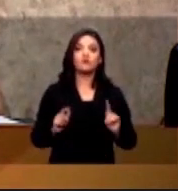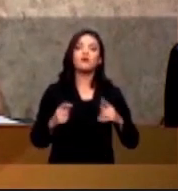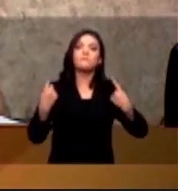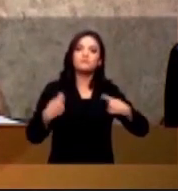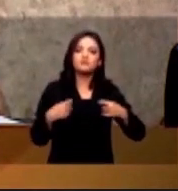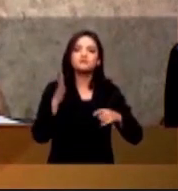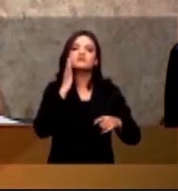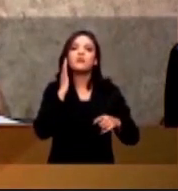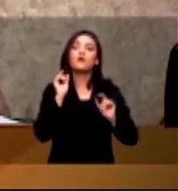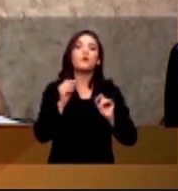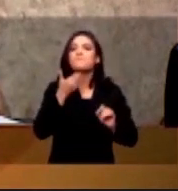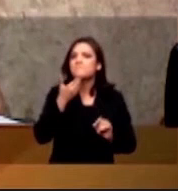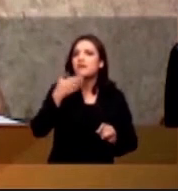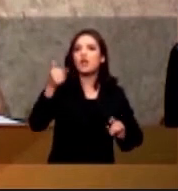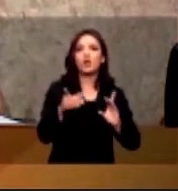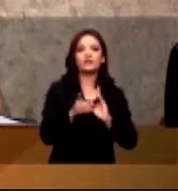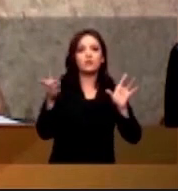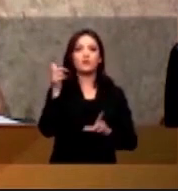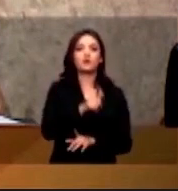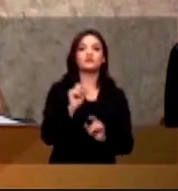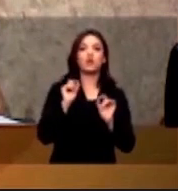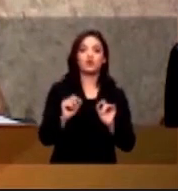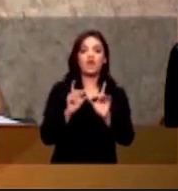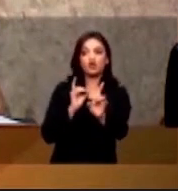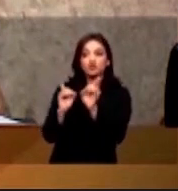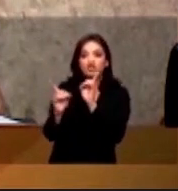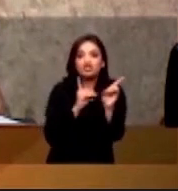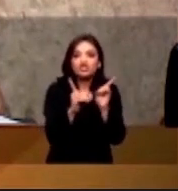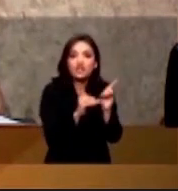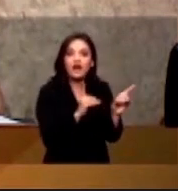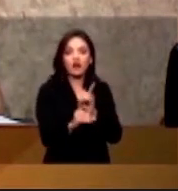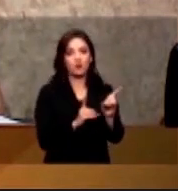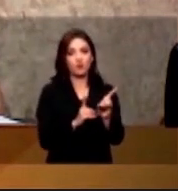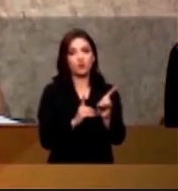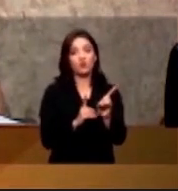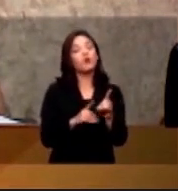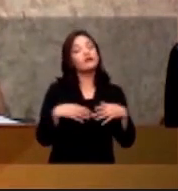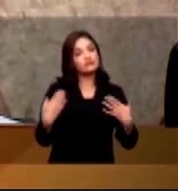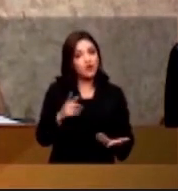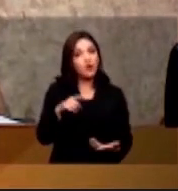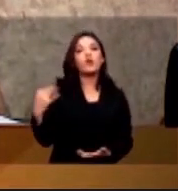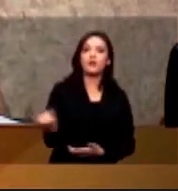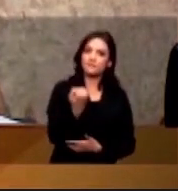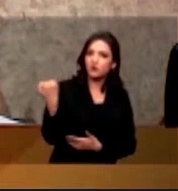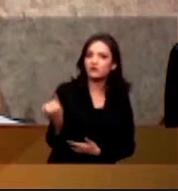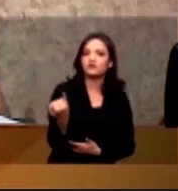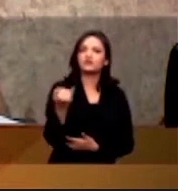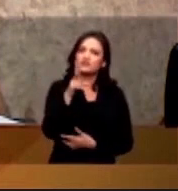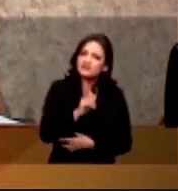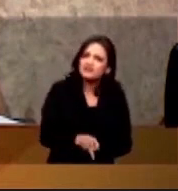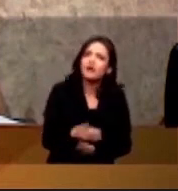Democracia é o diálogo nunca é tarde para um diálogo e para razão sempre há tempo